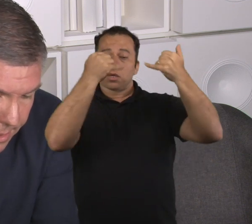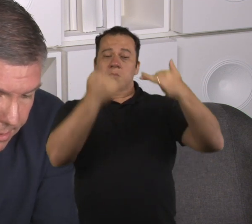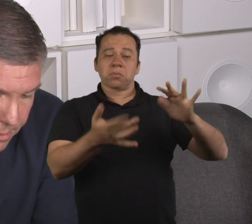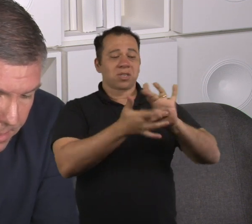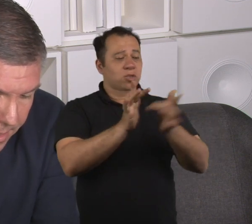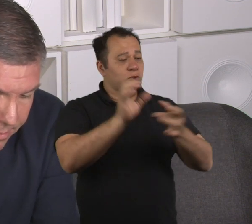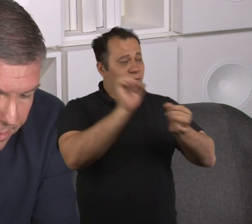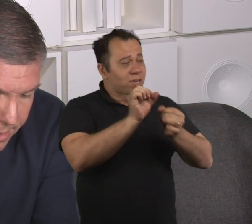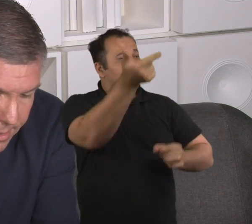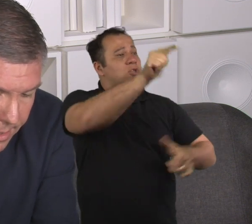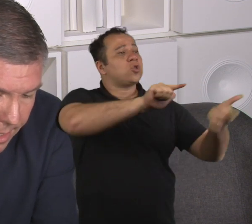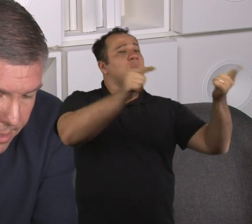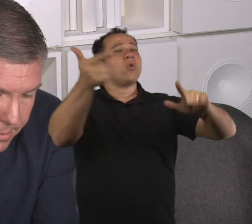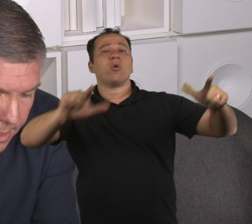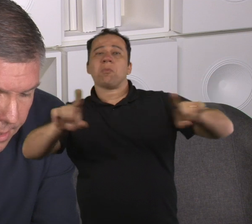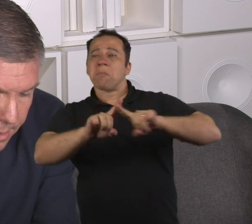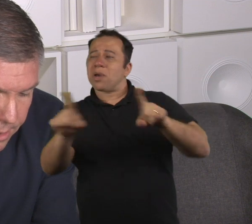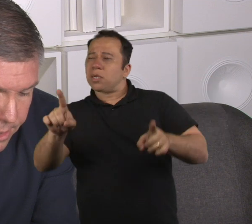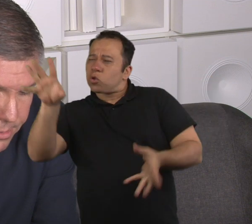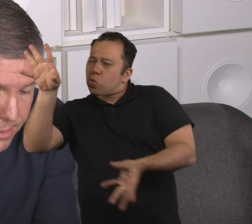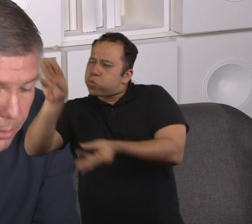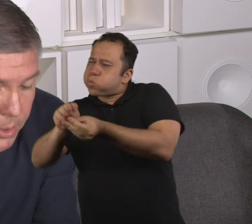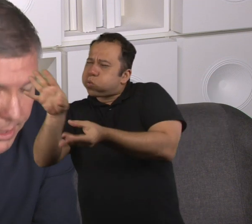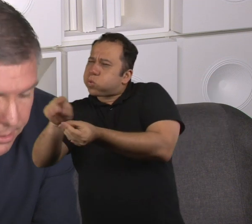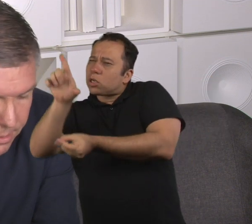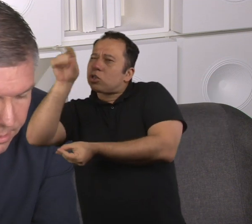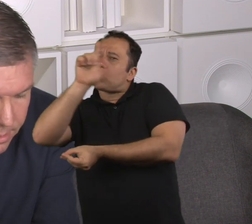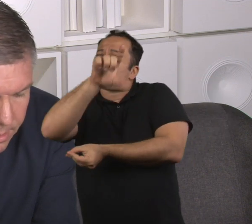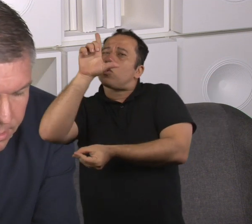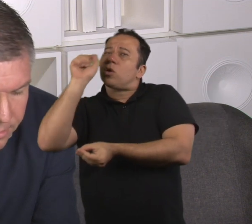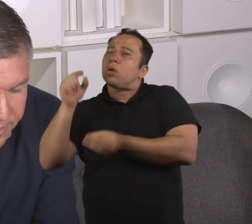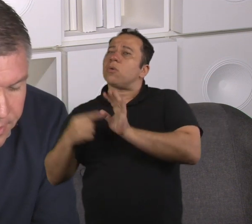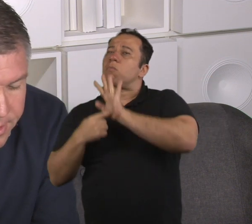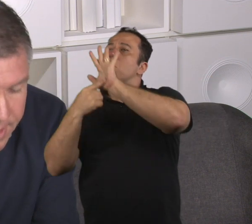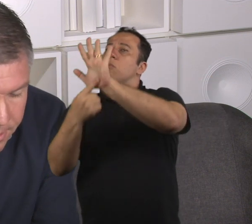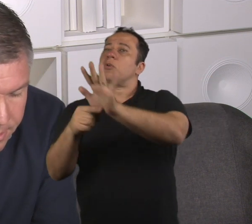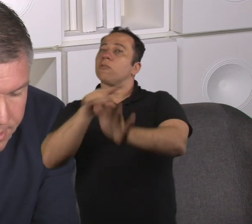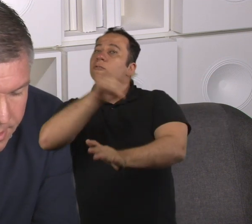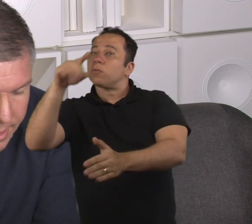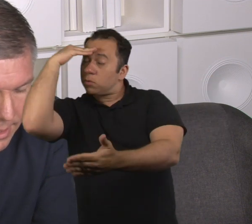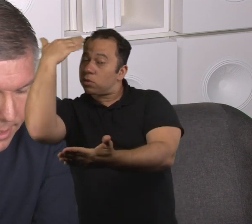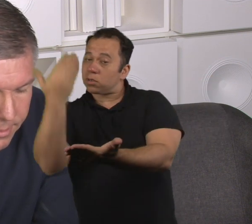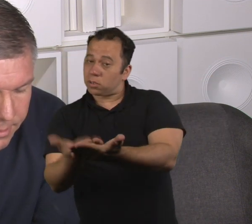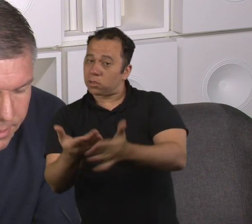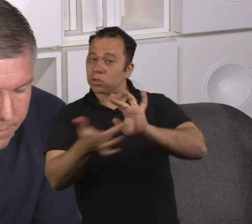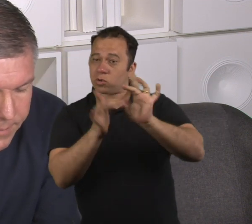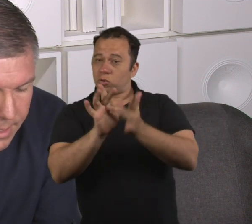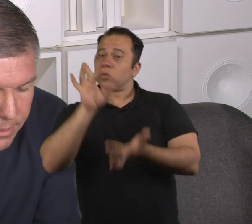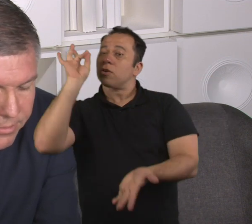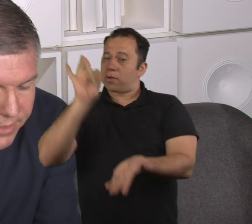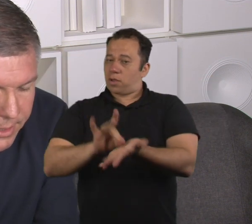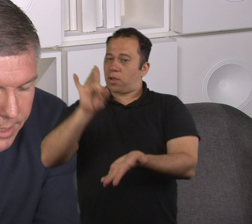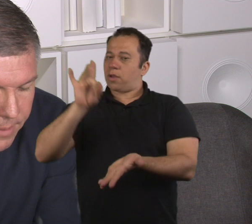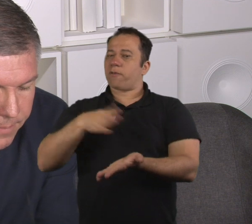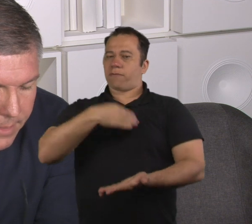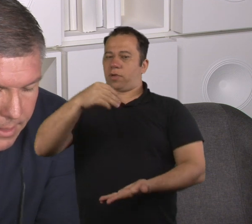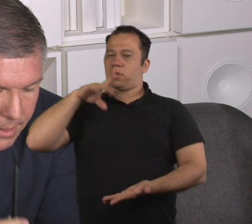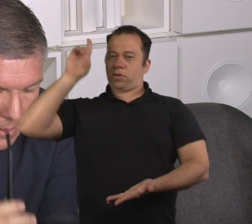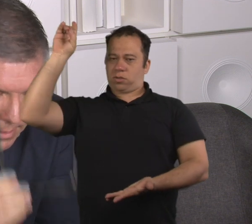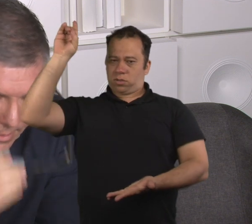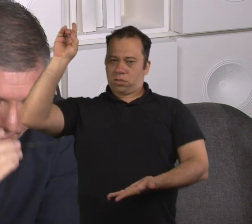foram escritos para que vocês creiam que Jesus é o Cristo, o Filho de Deus, e crendo tenham